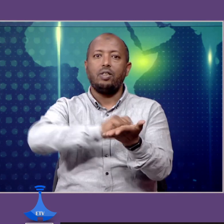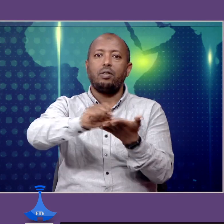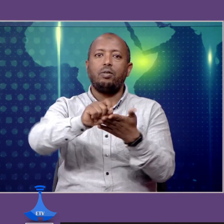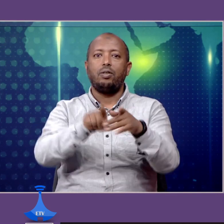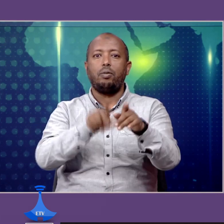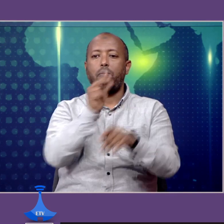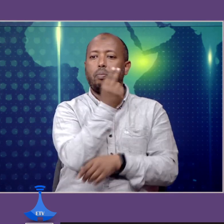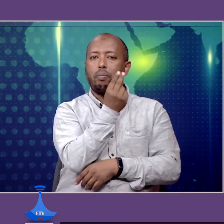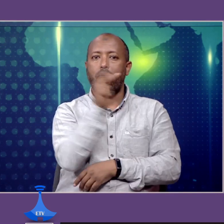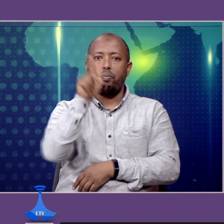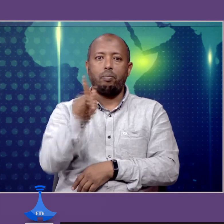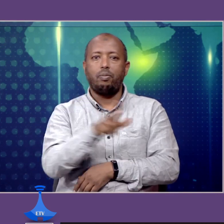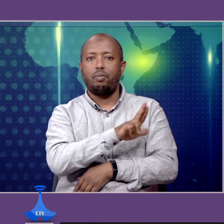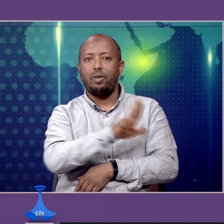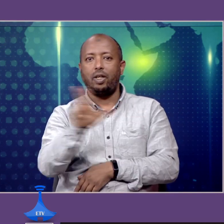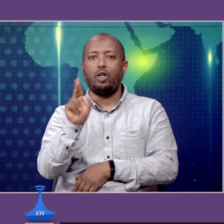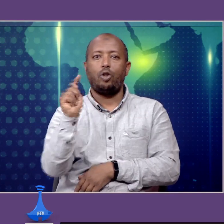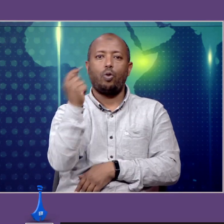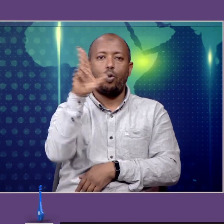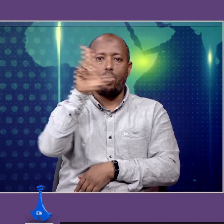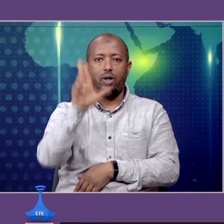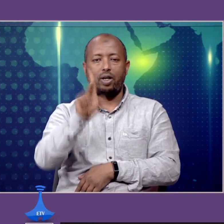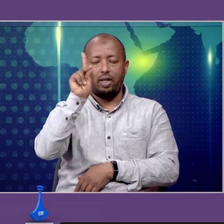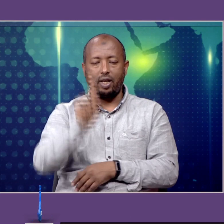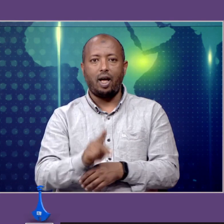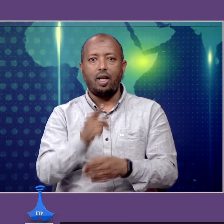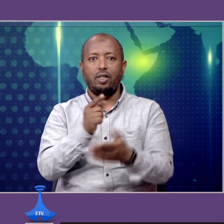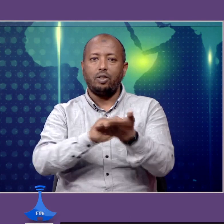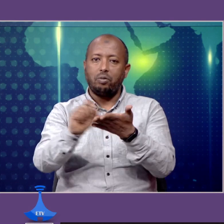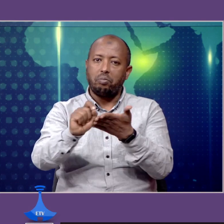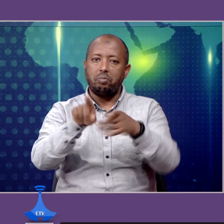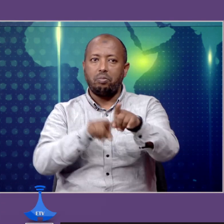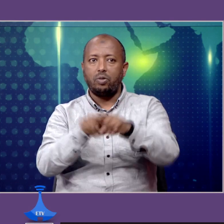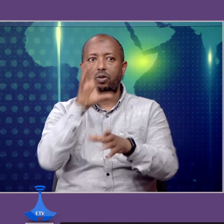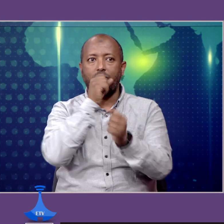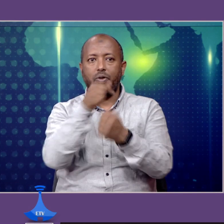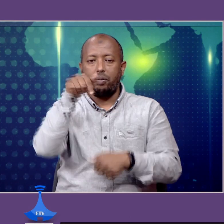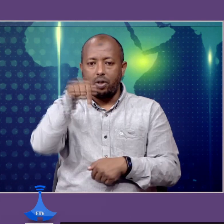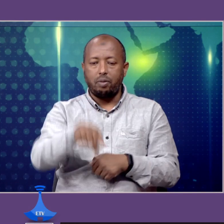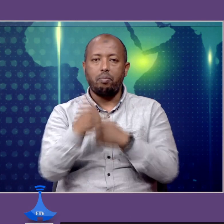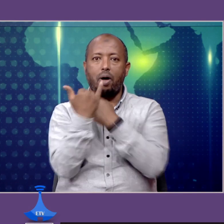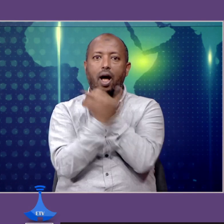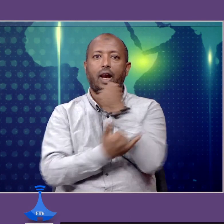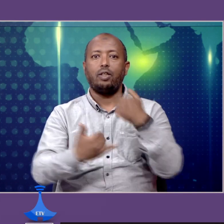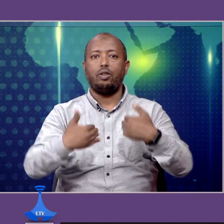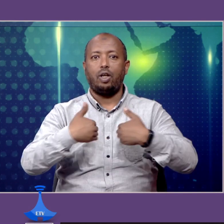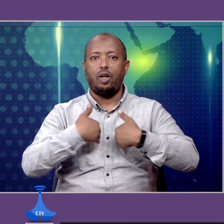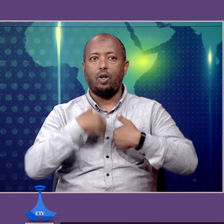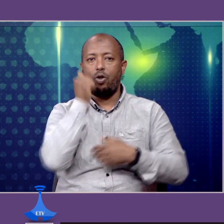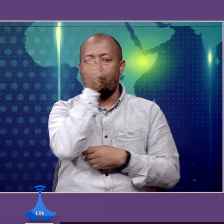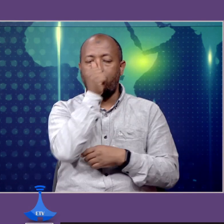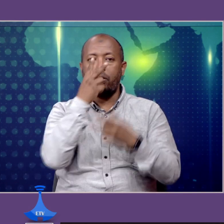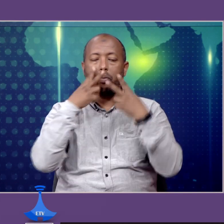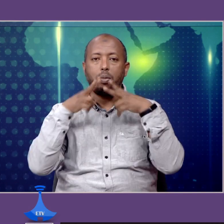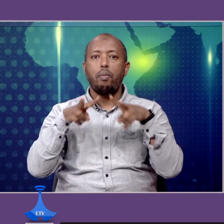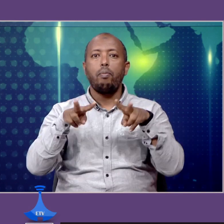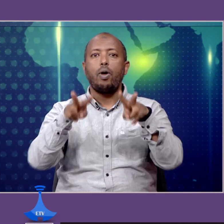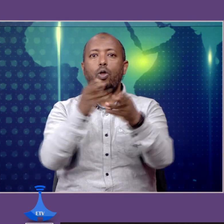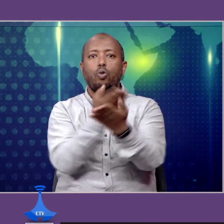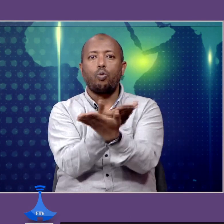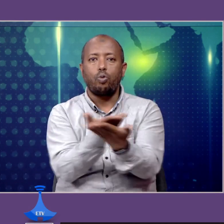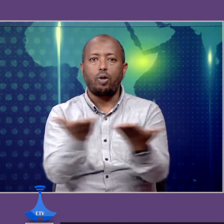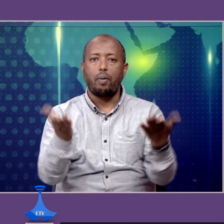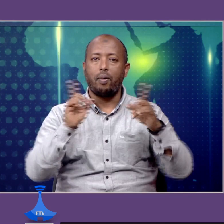አፈጻጸም መነሳቱንም ተናግሯል። በዚህም በሀገራችን ያለው ኢትዮጵያንም የሚመለከቱ በተለይ